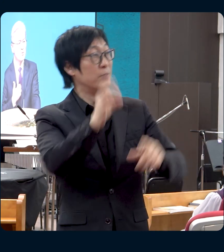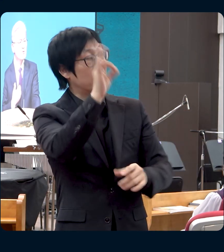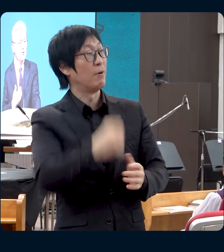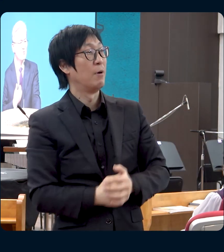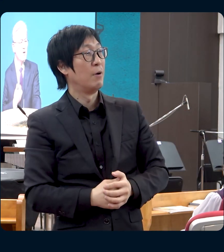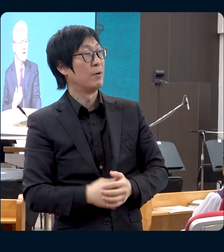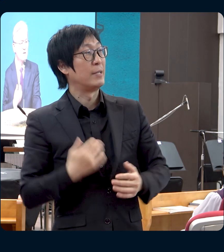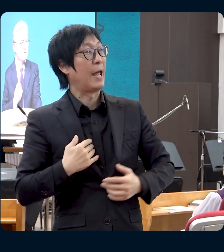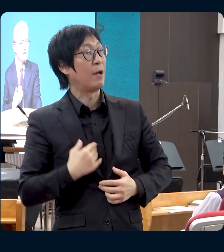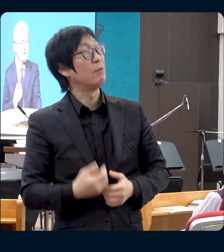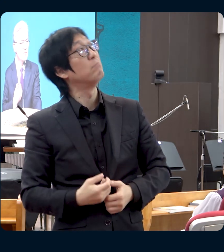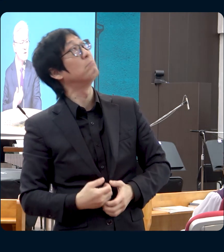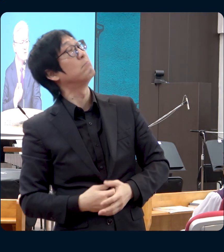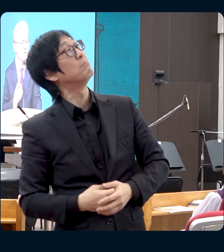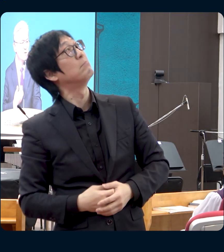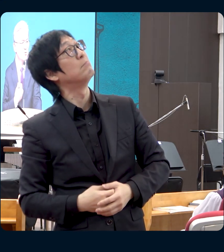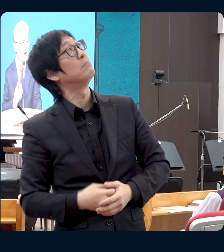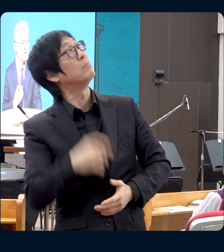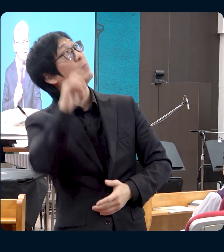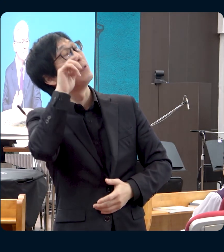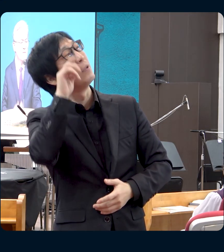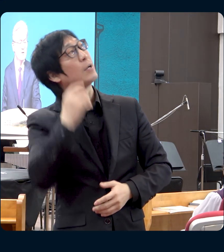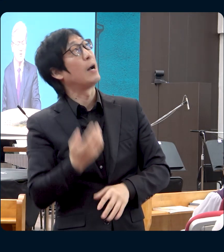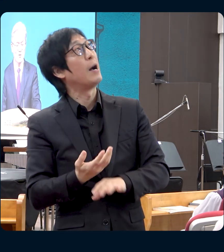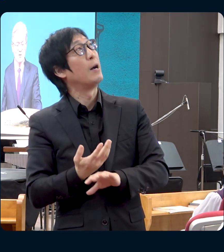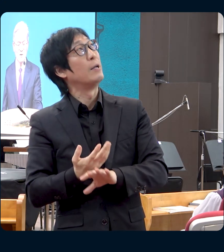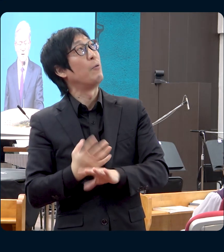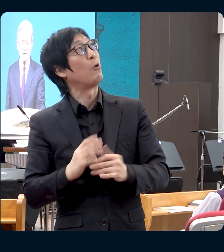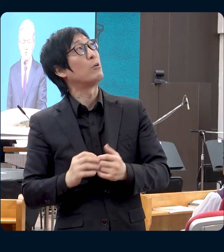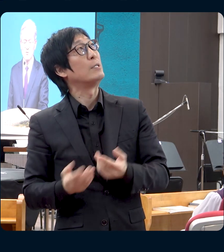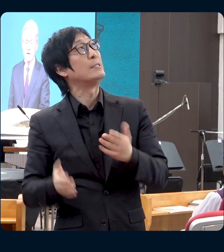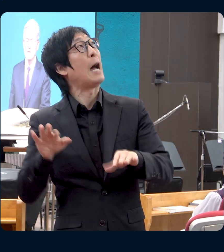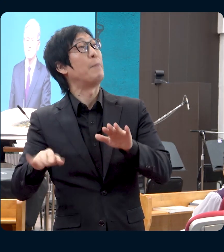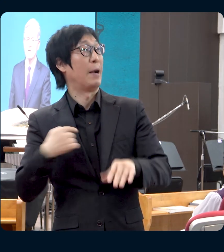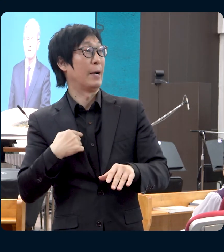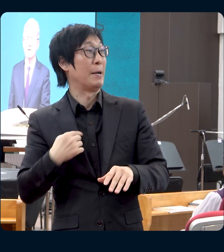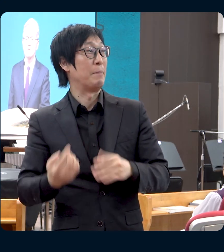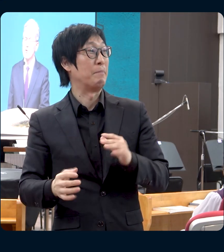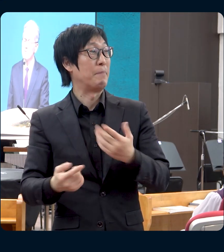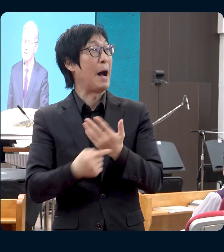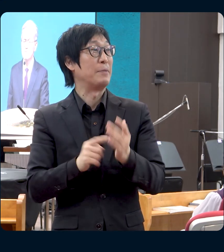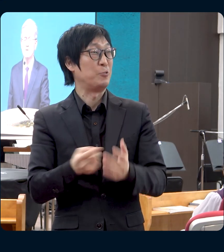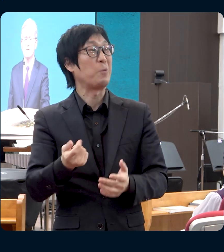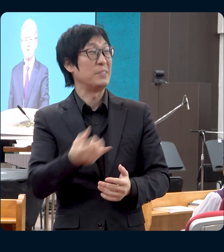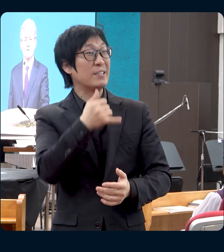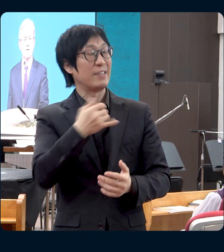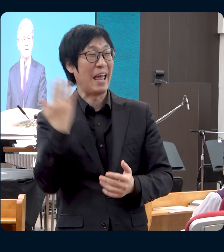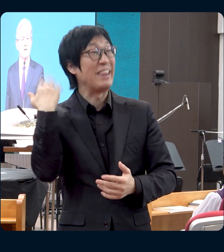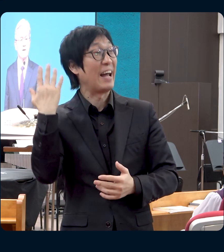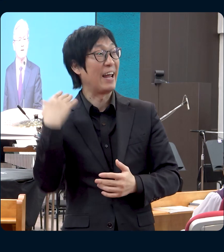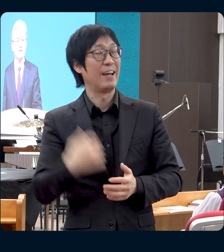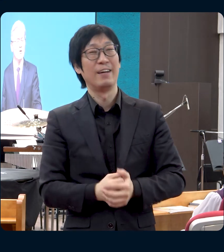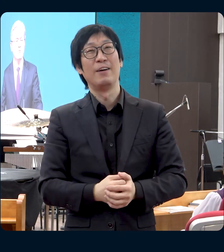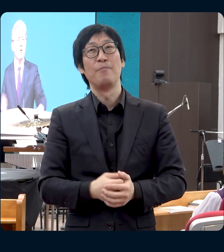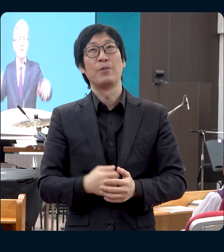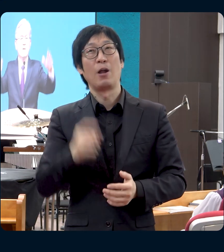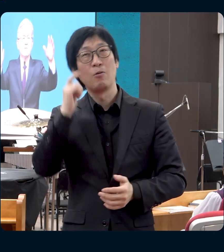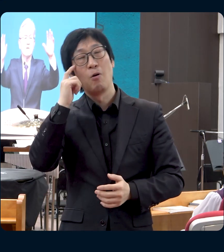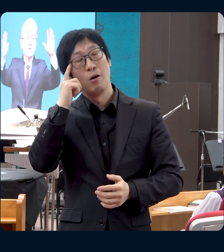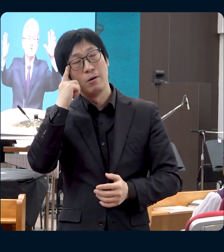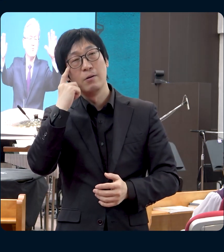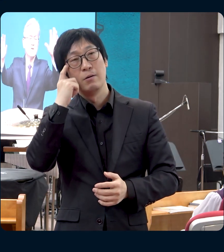좀 편견과 차별, 인종차별적인 마음이 있어서 그래서도 그랬겠지만 정말 힘들더라고요. 이건